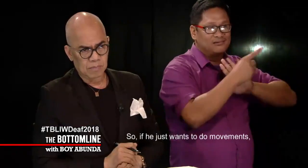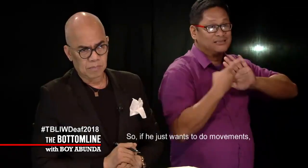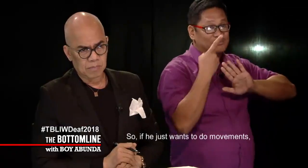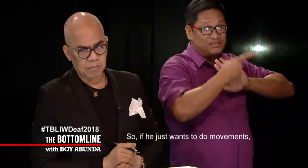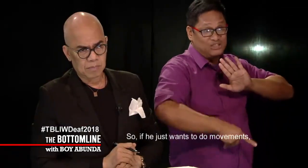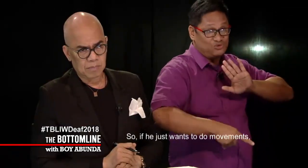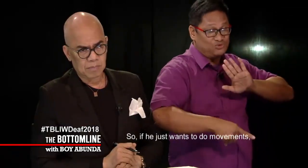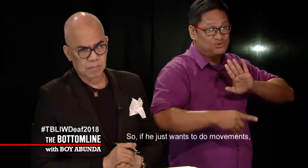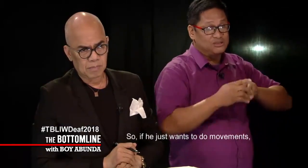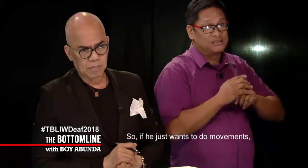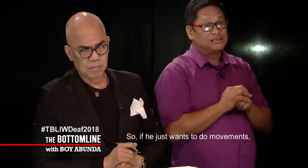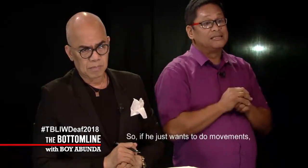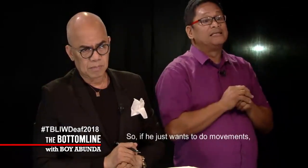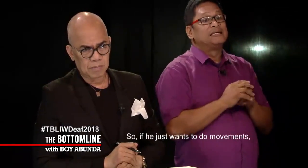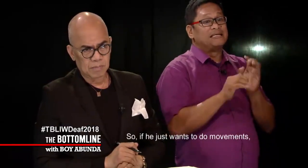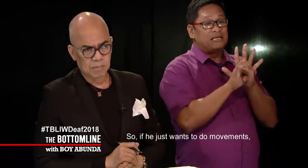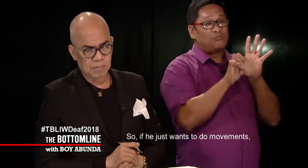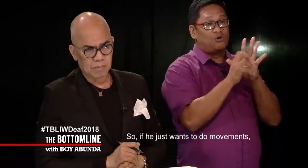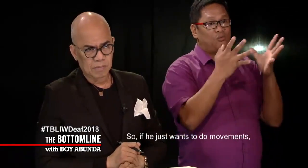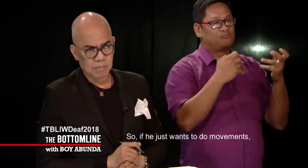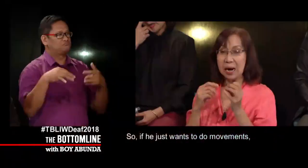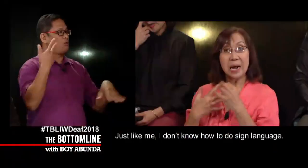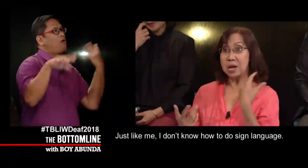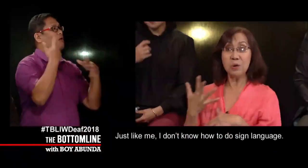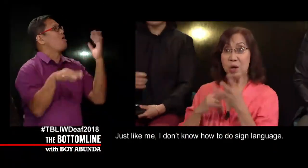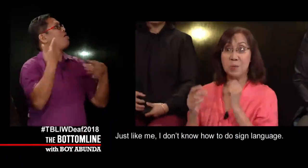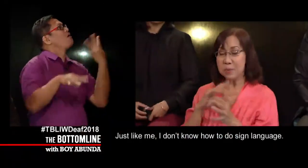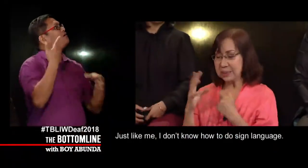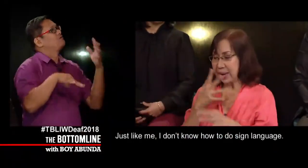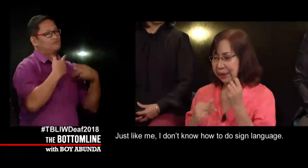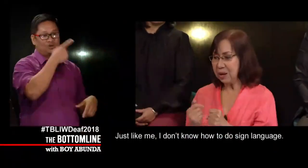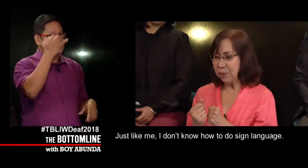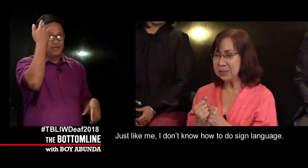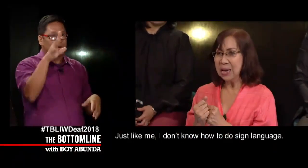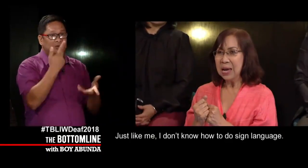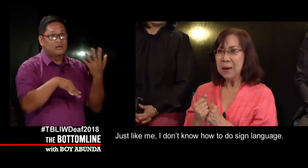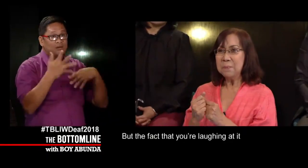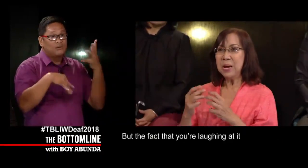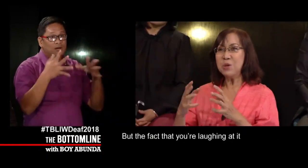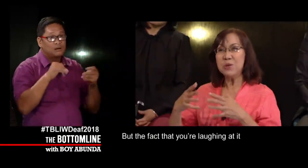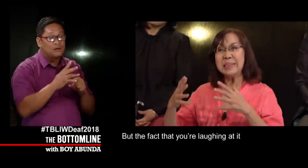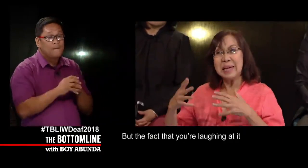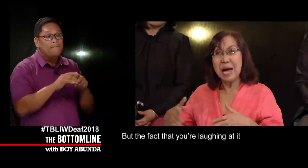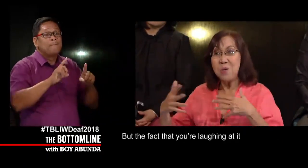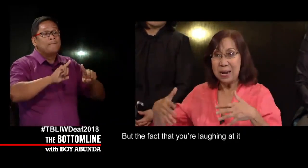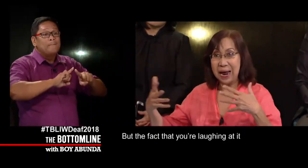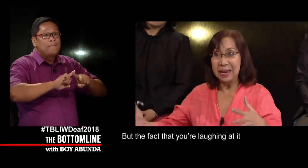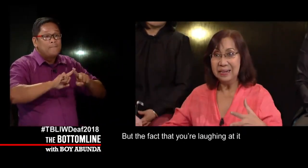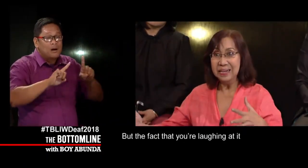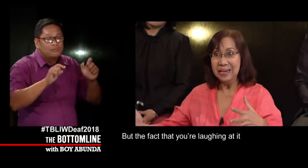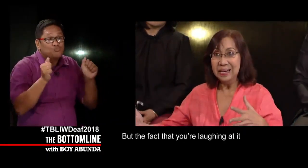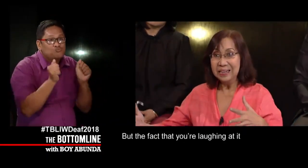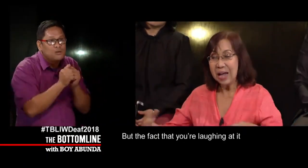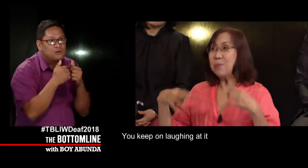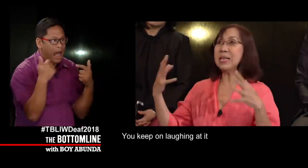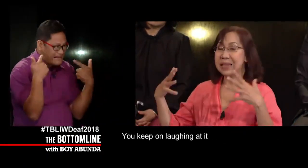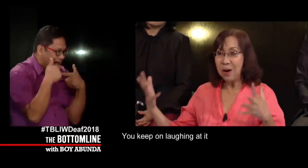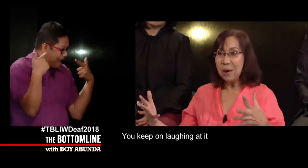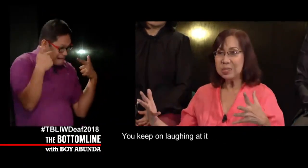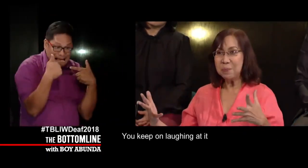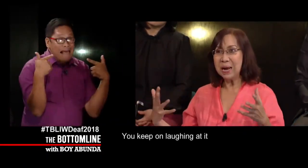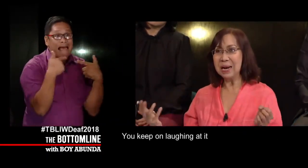kung halimbawang gusto lang niya mag-muestra-muestra, kagaya ko, hindi ako marunong mag-sign language. Pero yung nagtatawanan, tawa